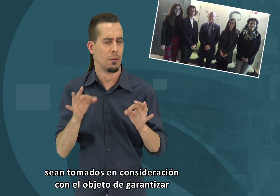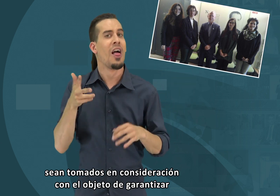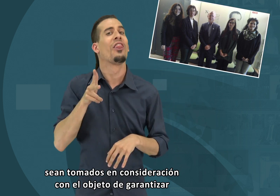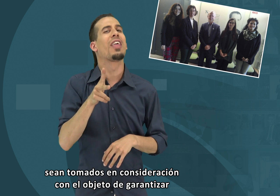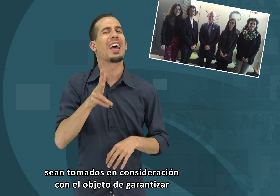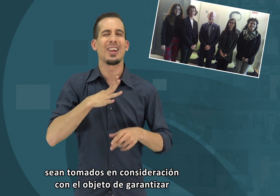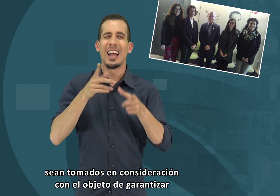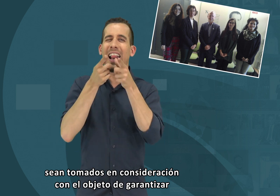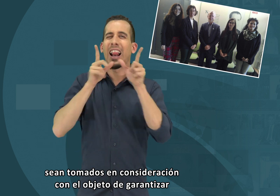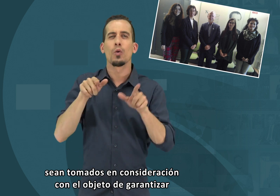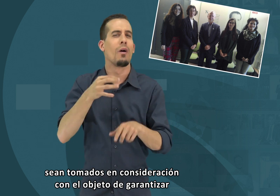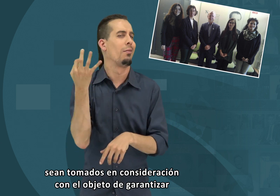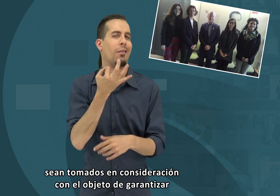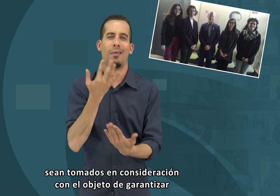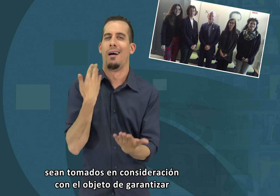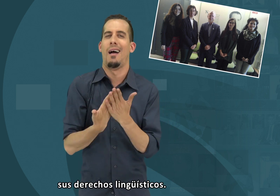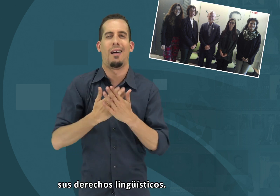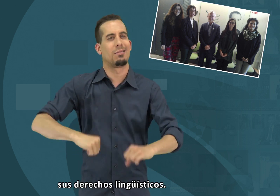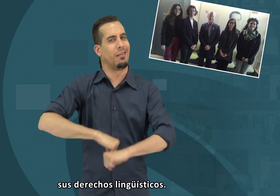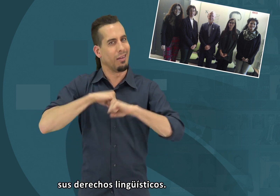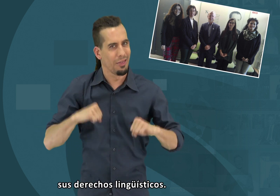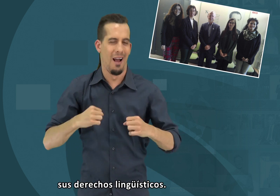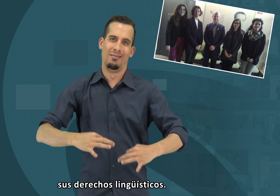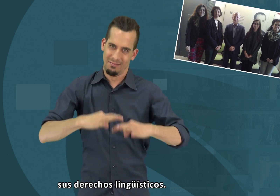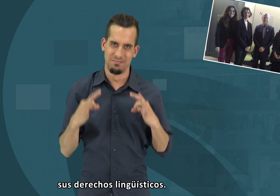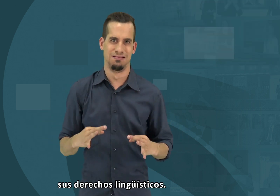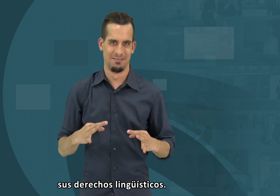el objeto de garantizar sus derechos lingüísticos.